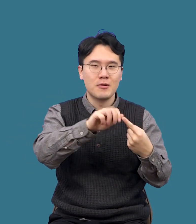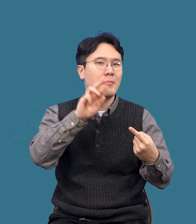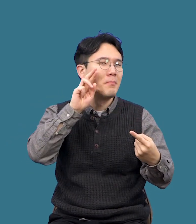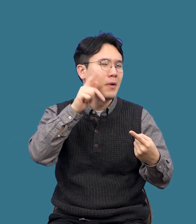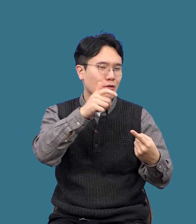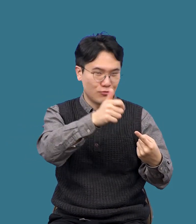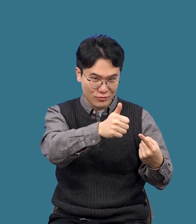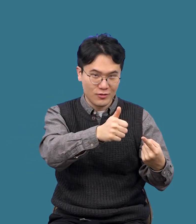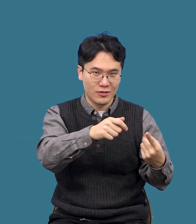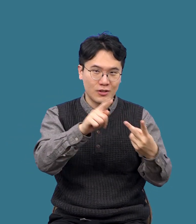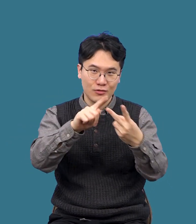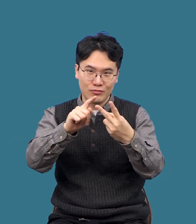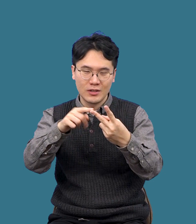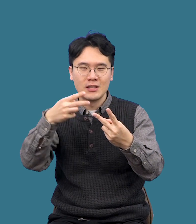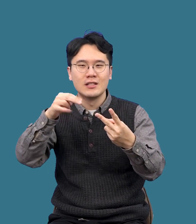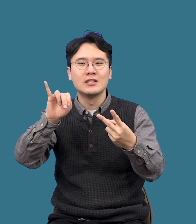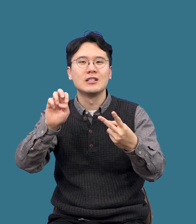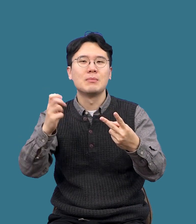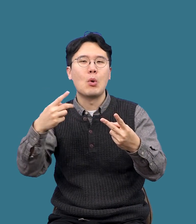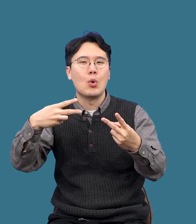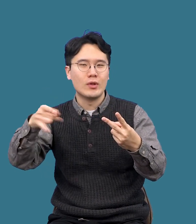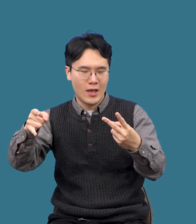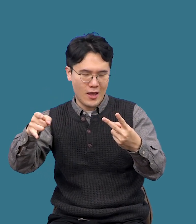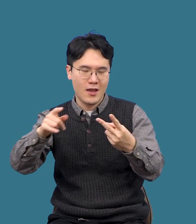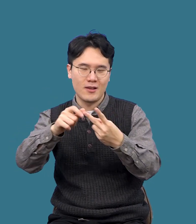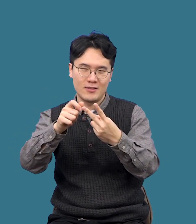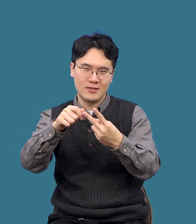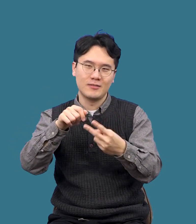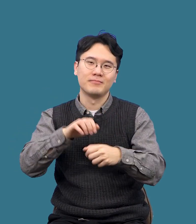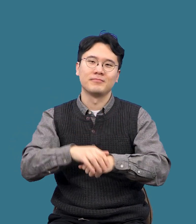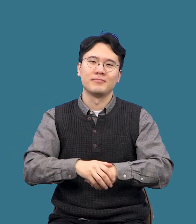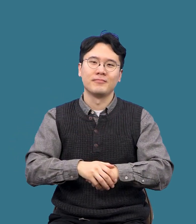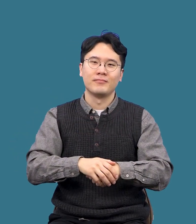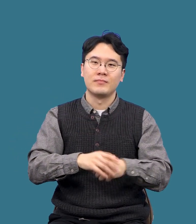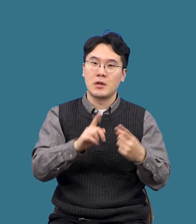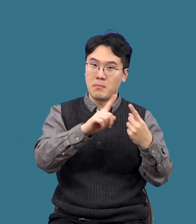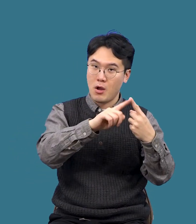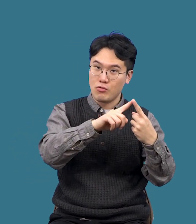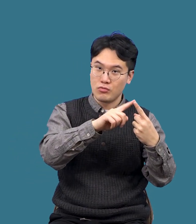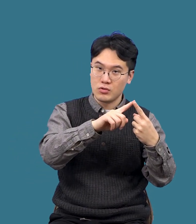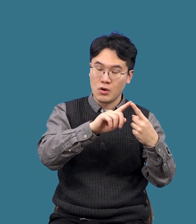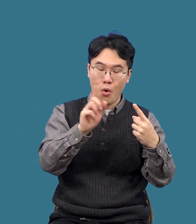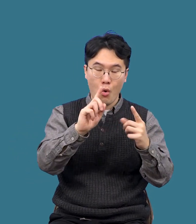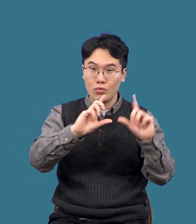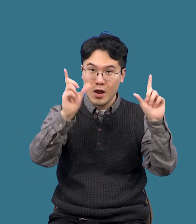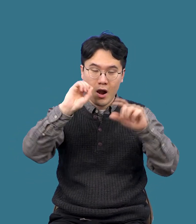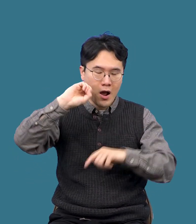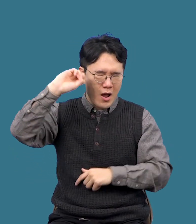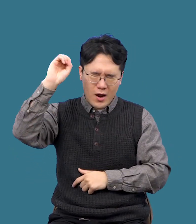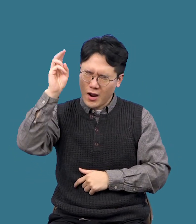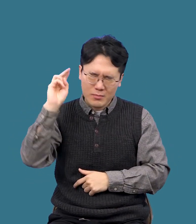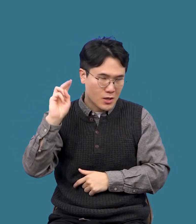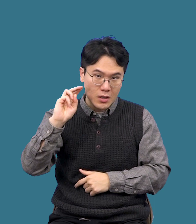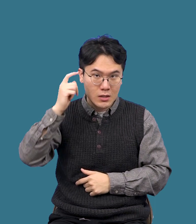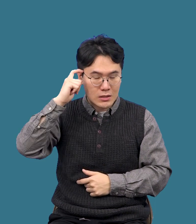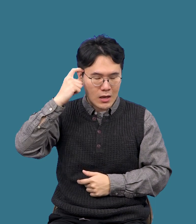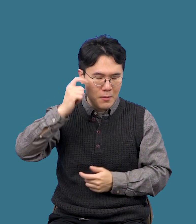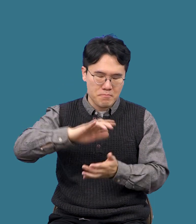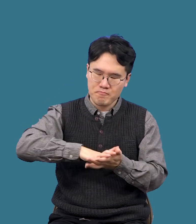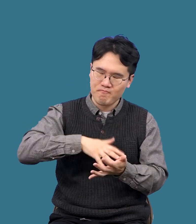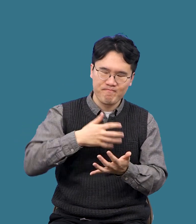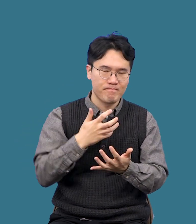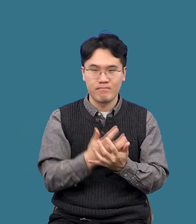디모데형. 바울은 뭐예요? 성년이 되어서 어른이 되어서 어느 날 갑자기 해가닥해서 주님 앞에 돌아온